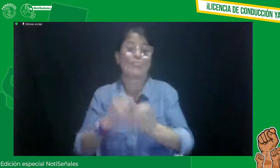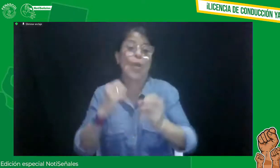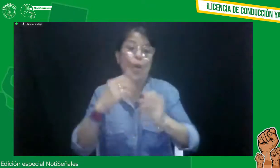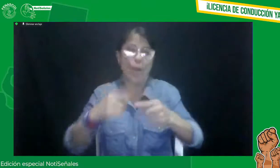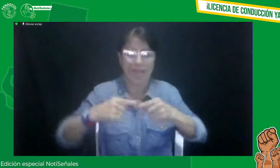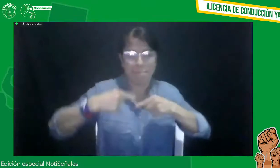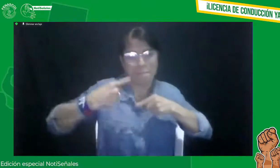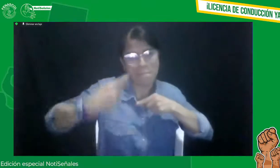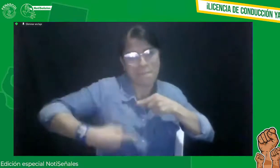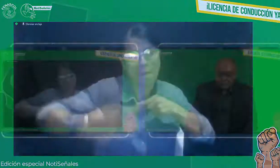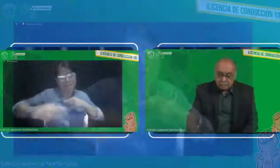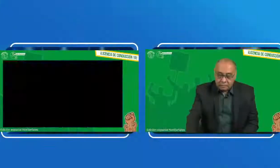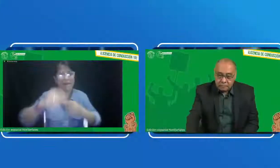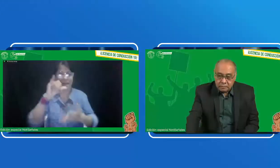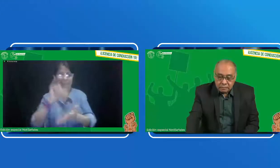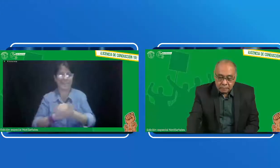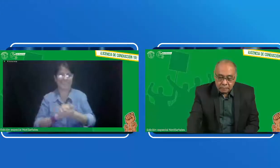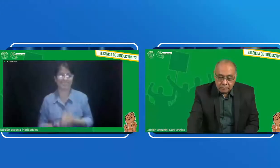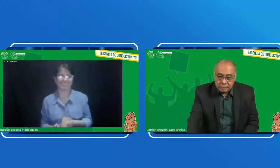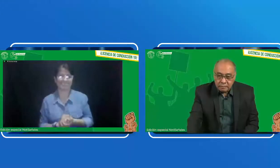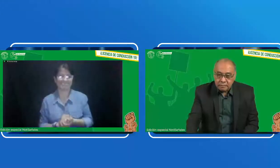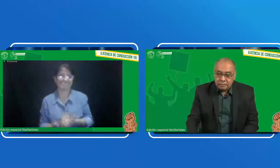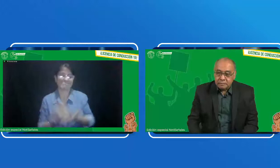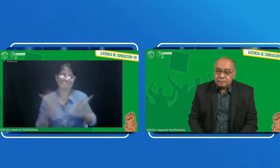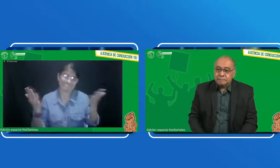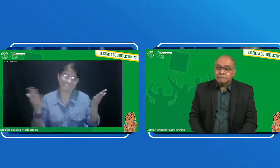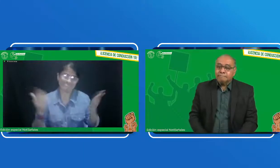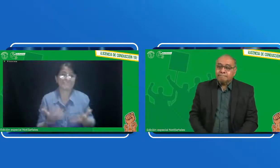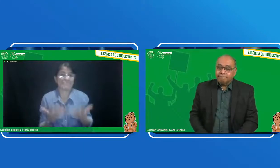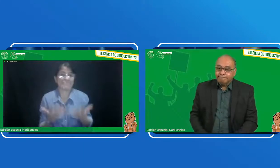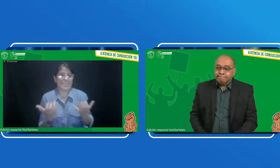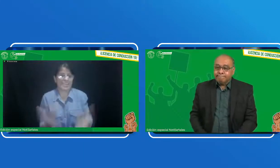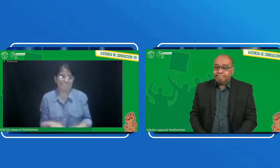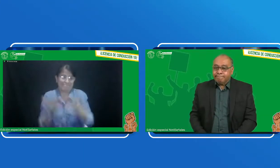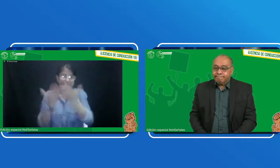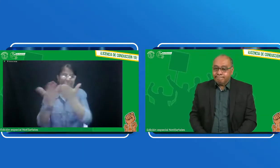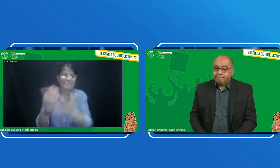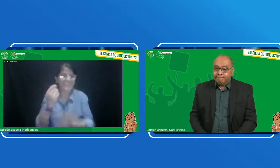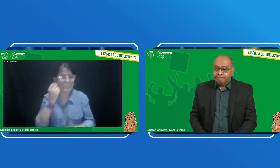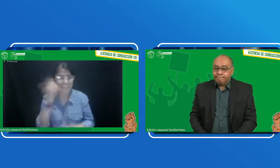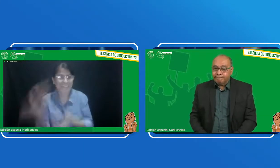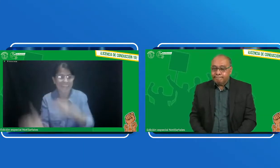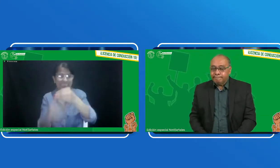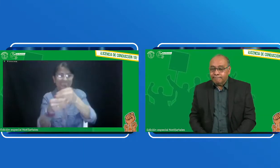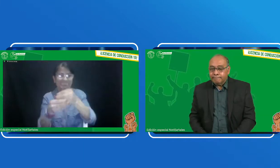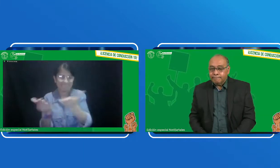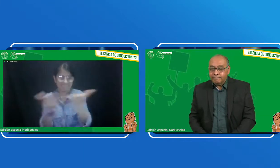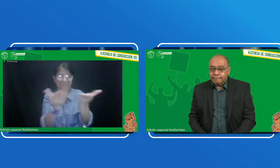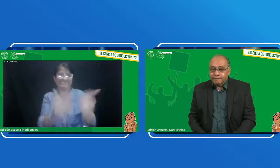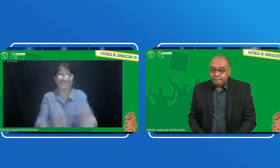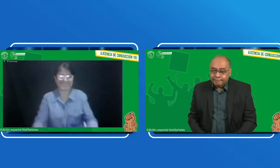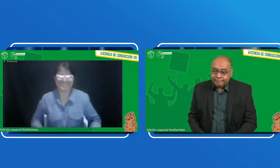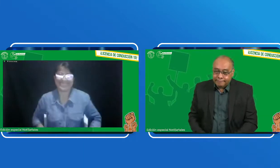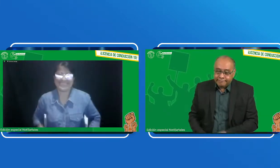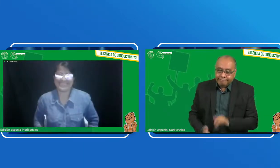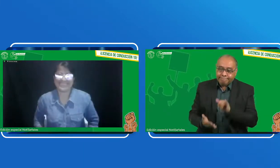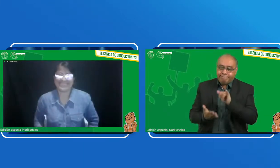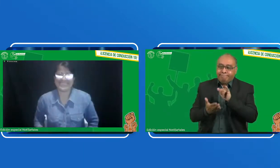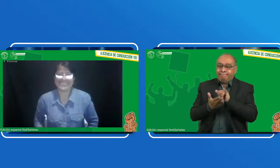de conducción para transporte privado, pero para el transporte público hay que seguir trabajando. Es eso. Adelante,